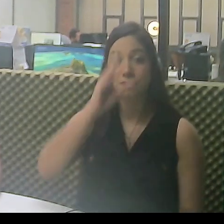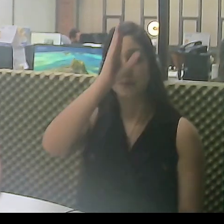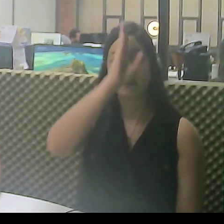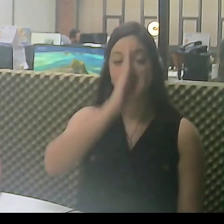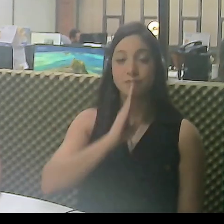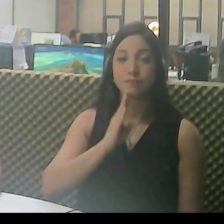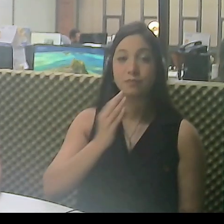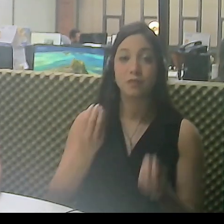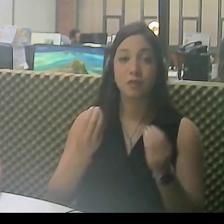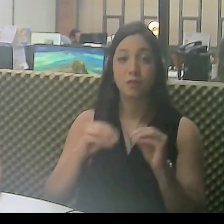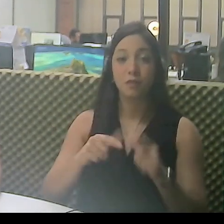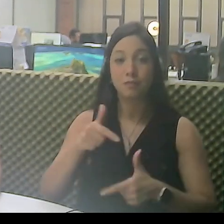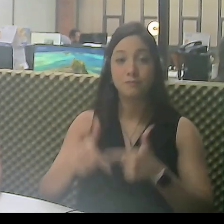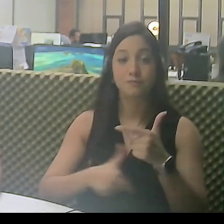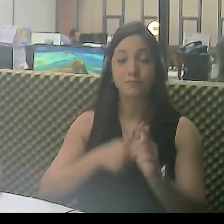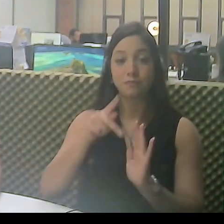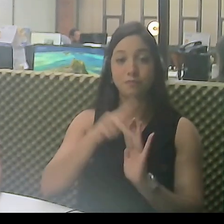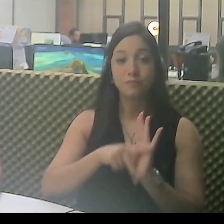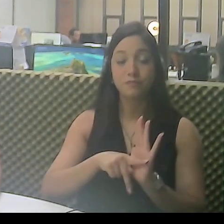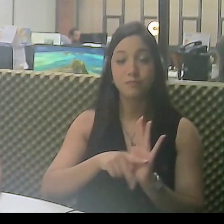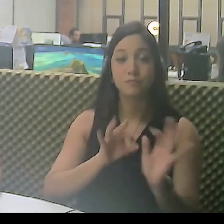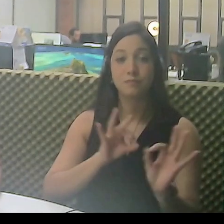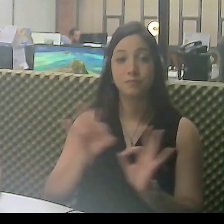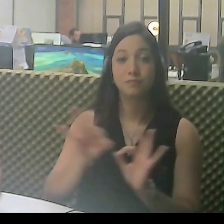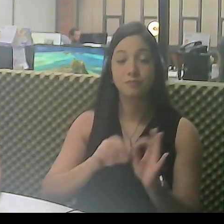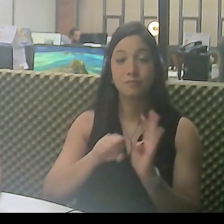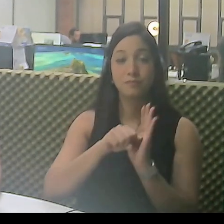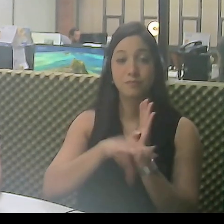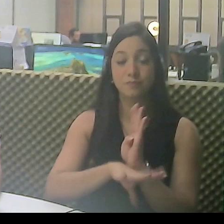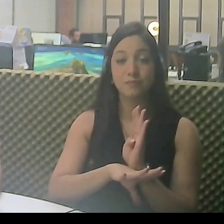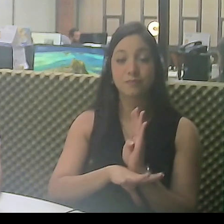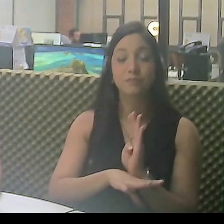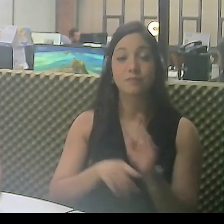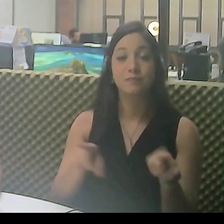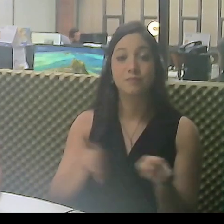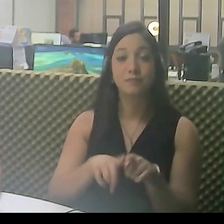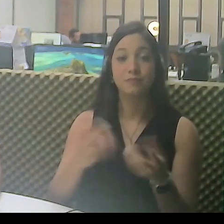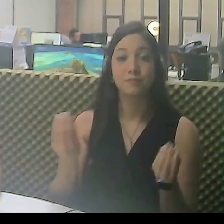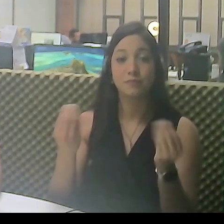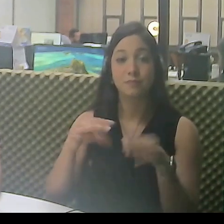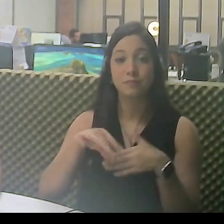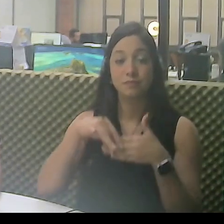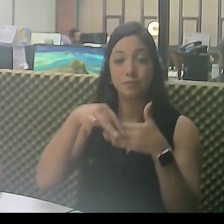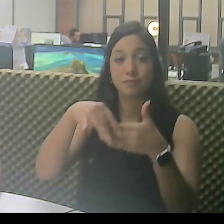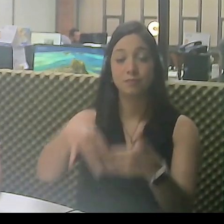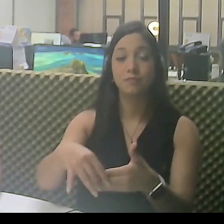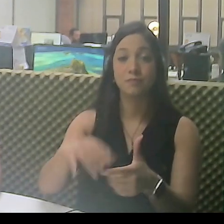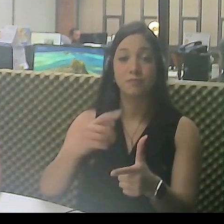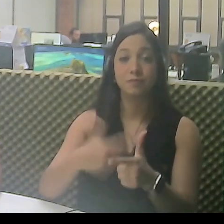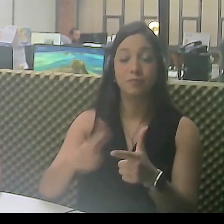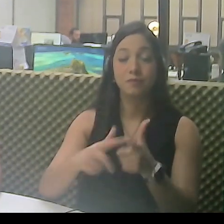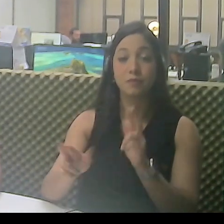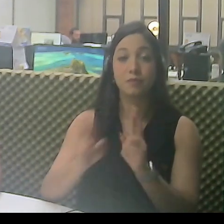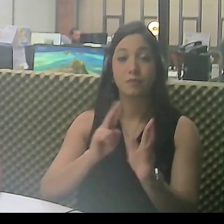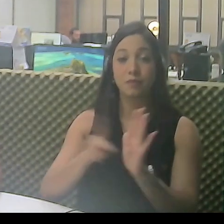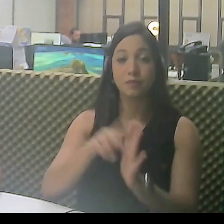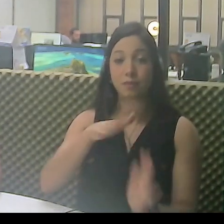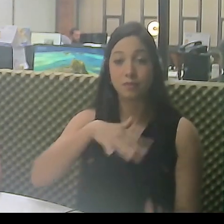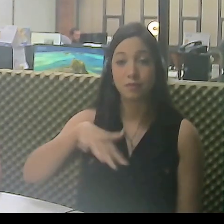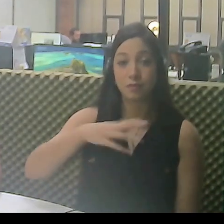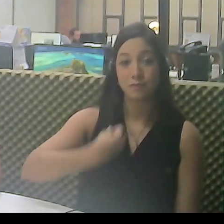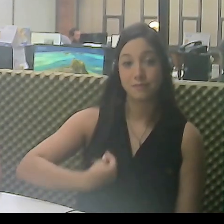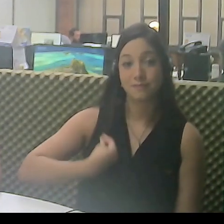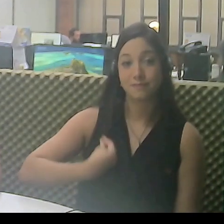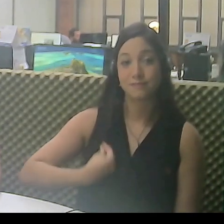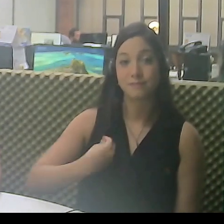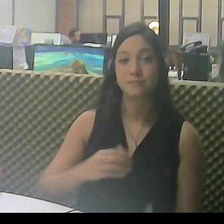gratuitamente com inserção em serviços, programas, projetos e benefícios, além de fornecer encaminhamentos para solucionar demandas